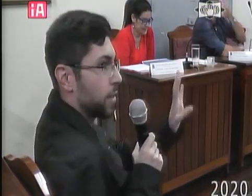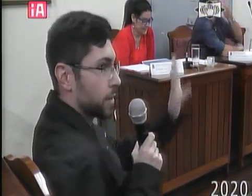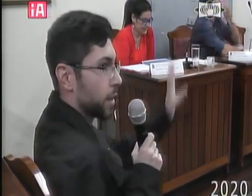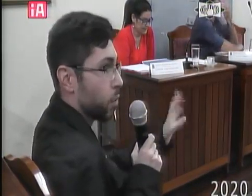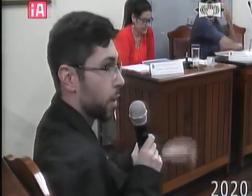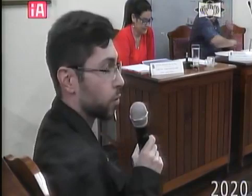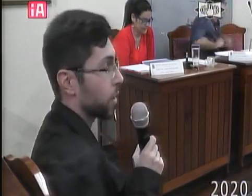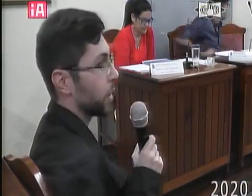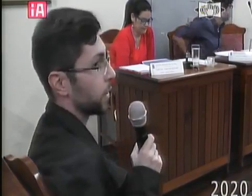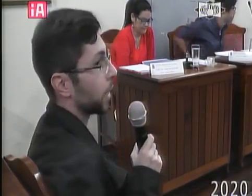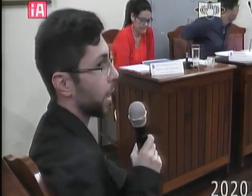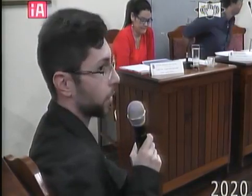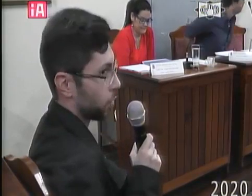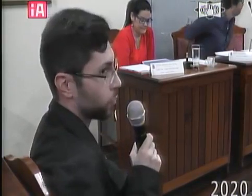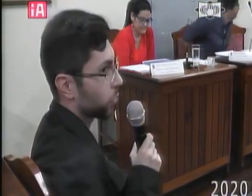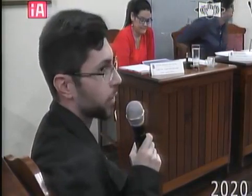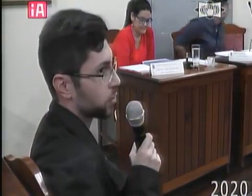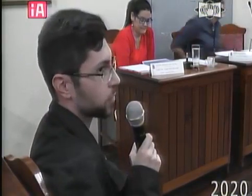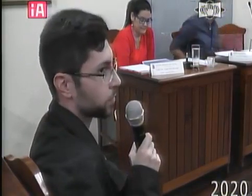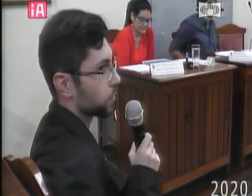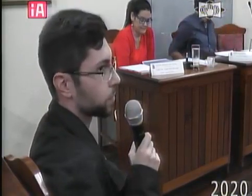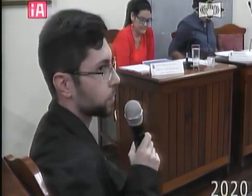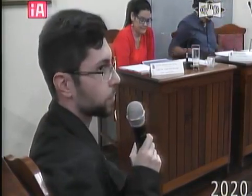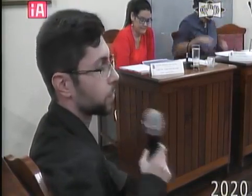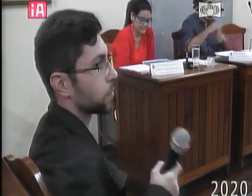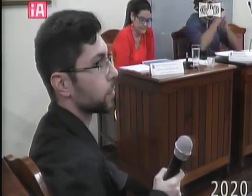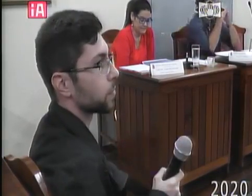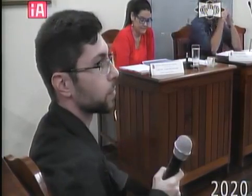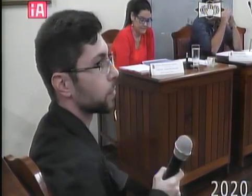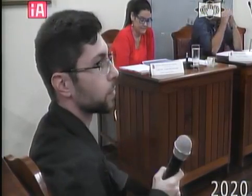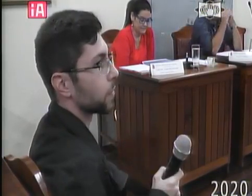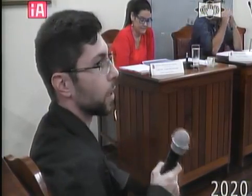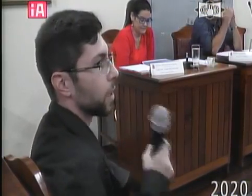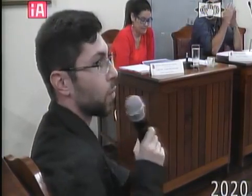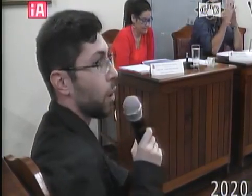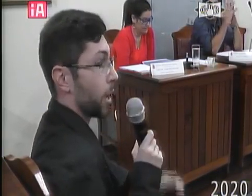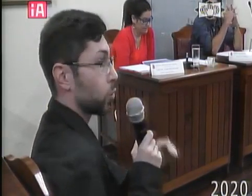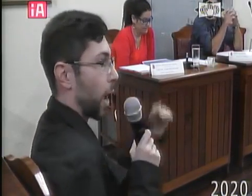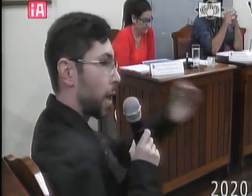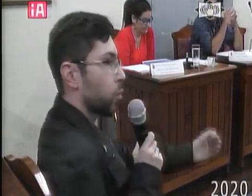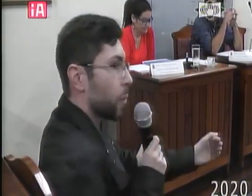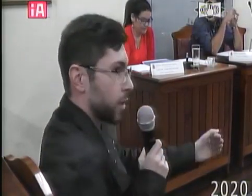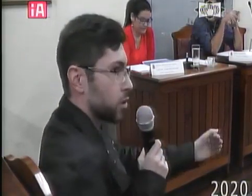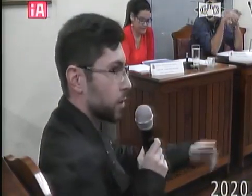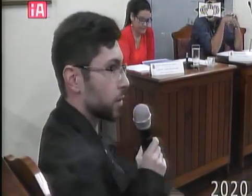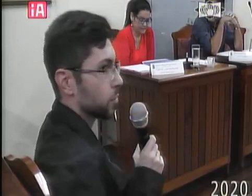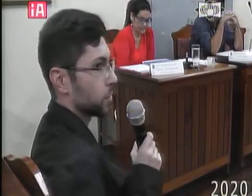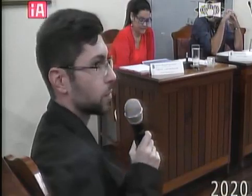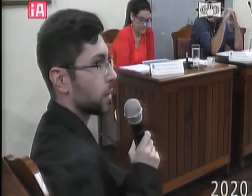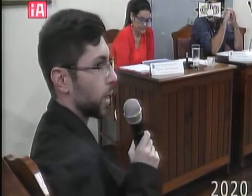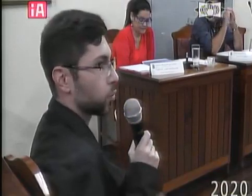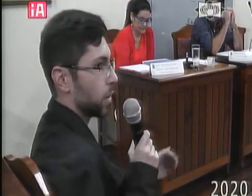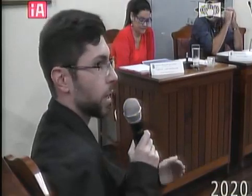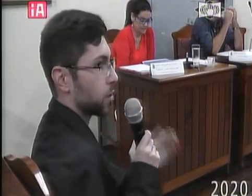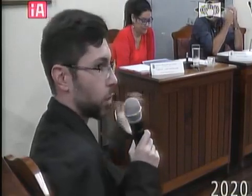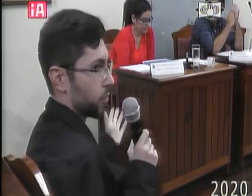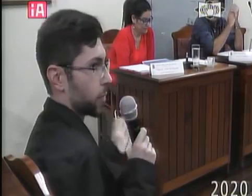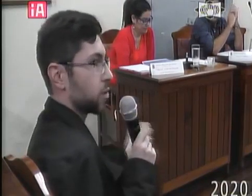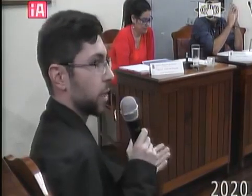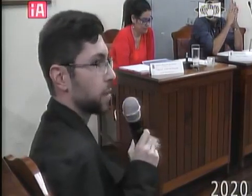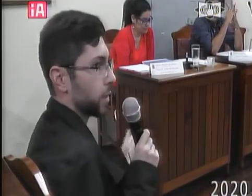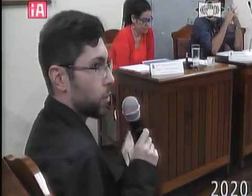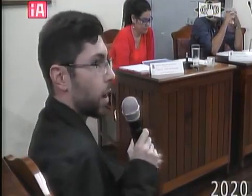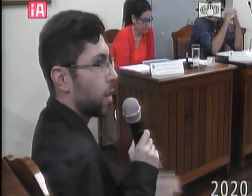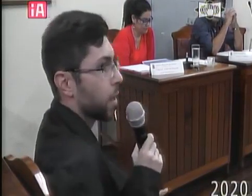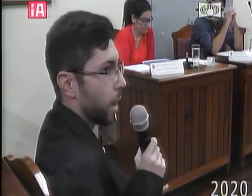sabemos que é um déficit. Não, está publicado e vocês não sabem se está correto? Correto atualmente, entendeu? Ah, tá. Na atualidade,